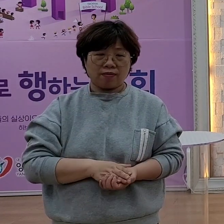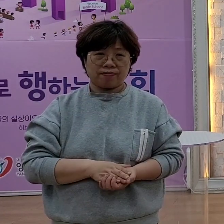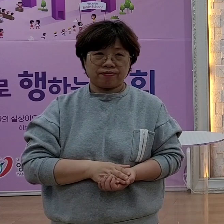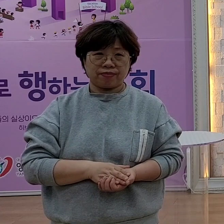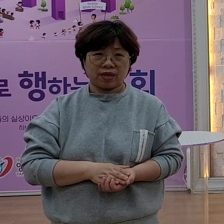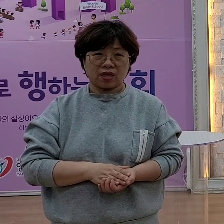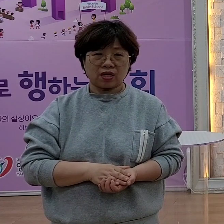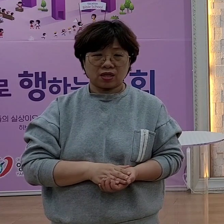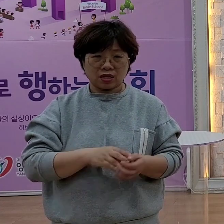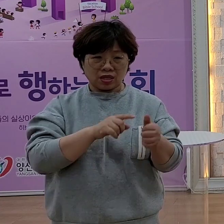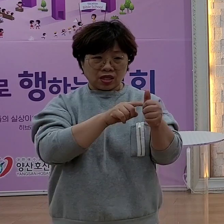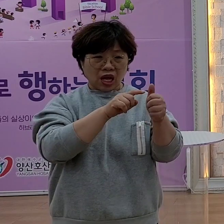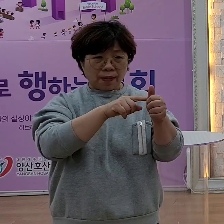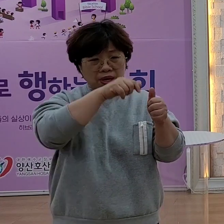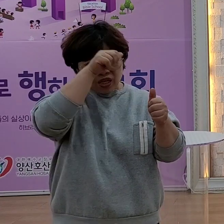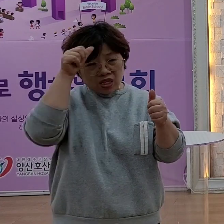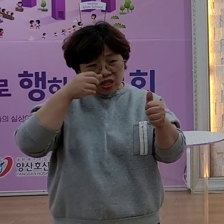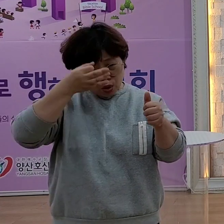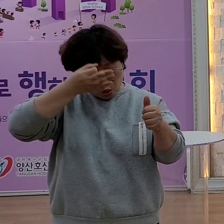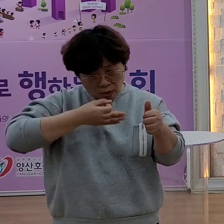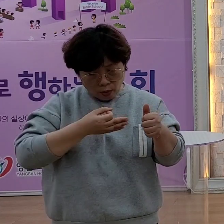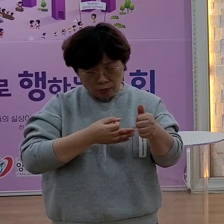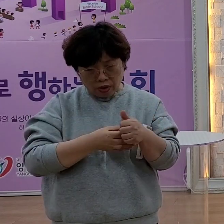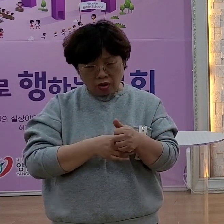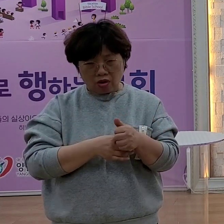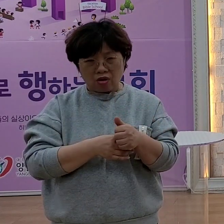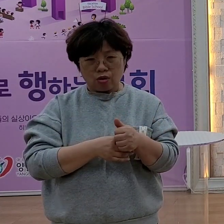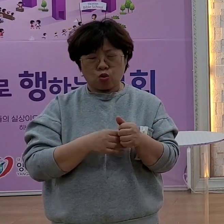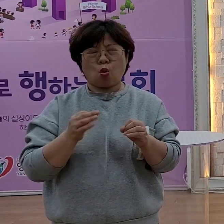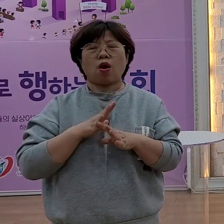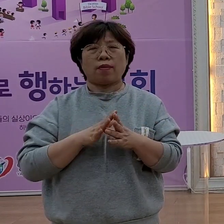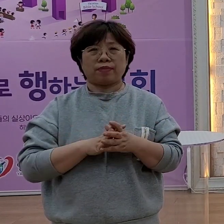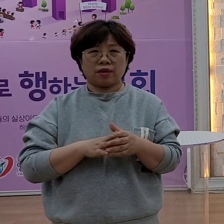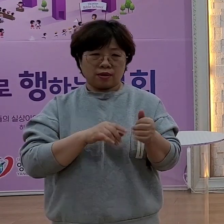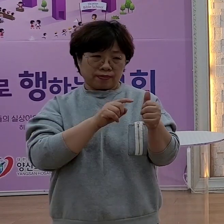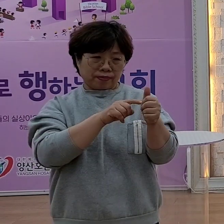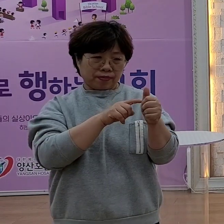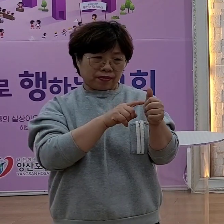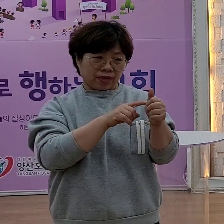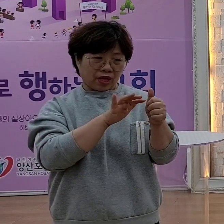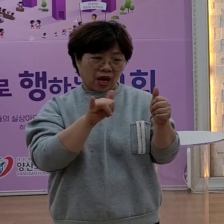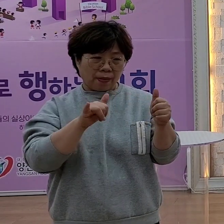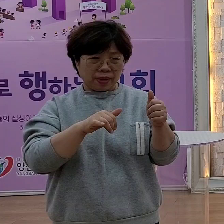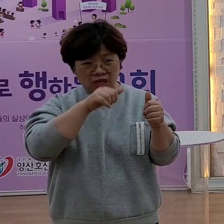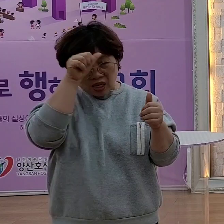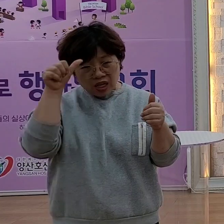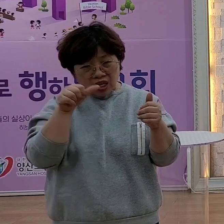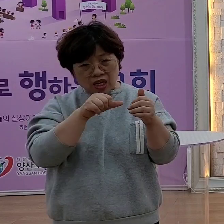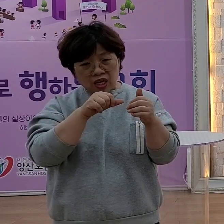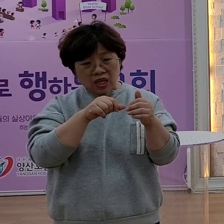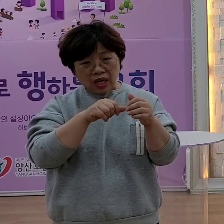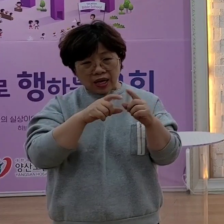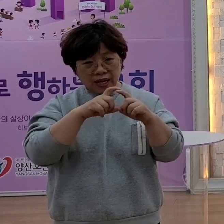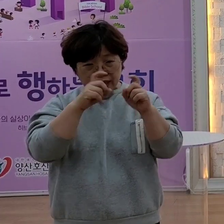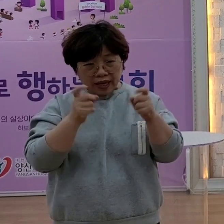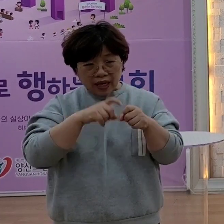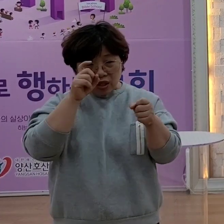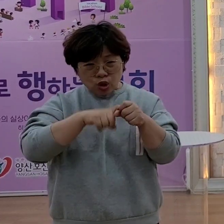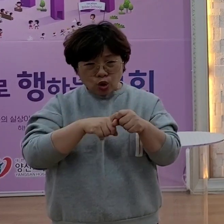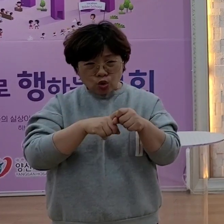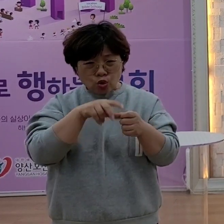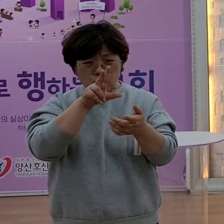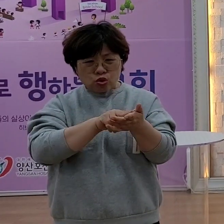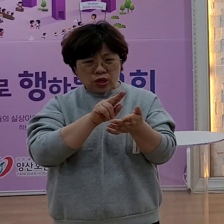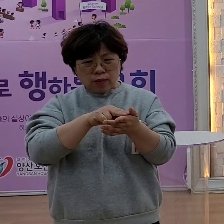제가 지금 그렇다고 해서 스티브 잡스를 미워하는 건 아닙니다. 그가 여러 가지 문제가 있는데 제가 그걸 떠나서 이제 그의